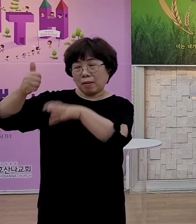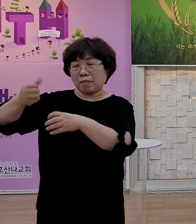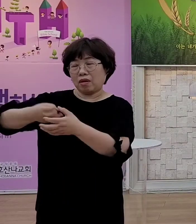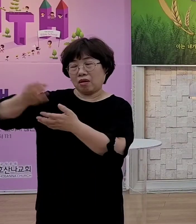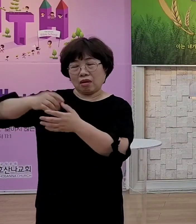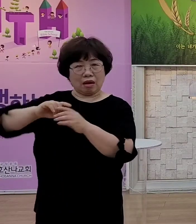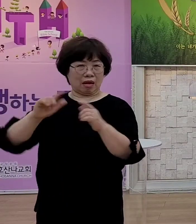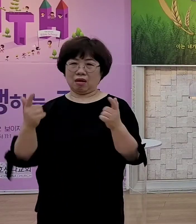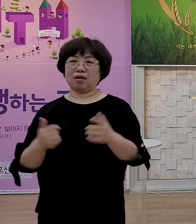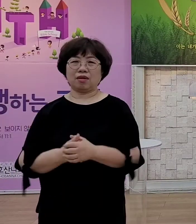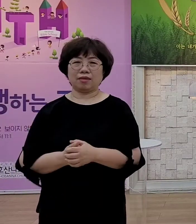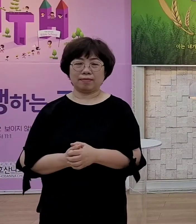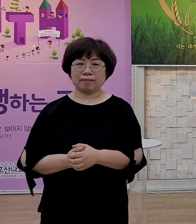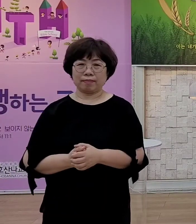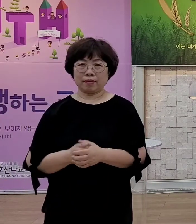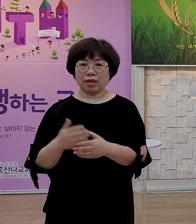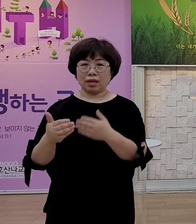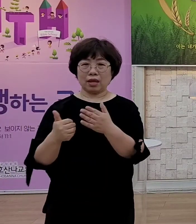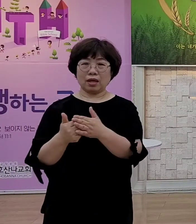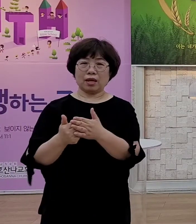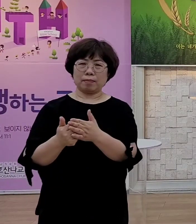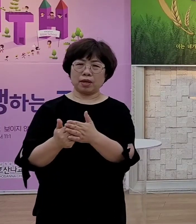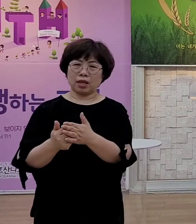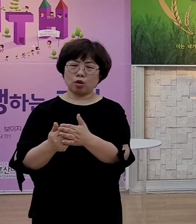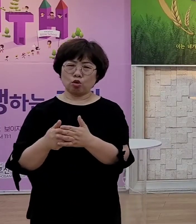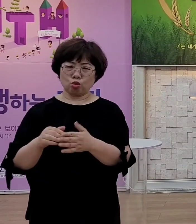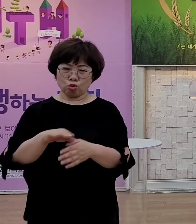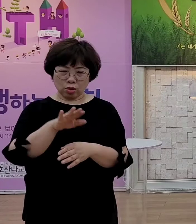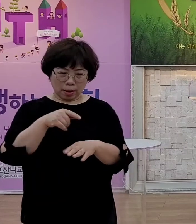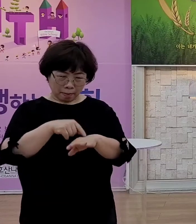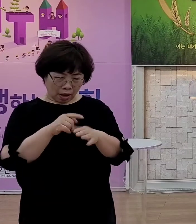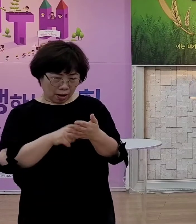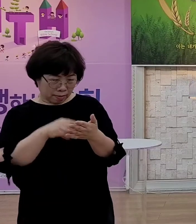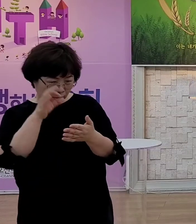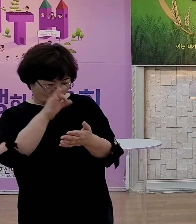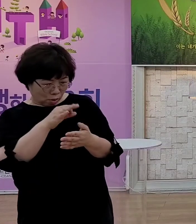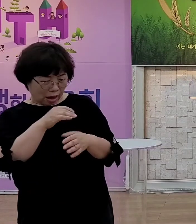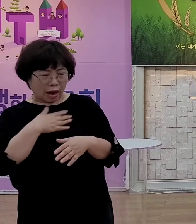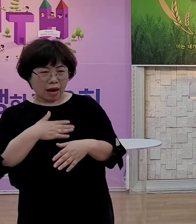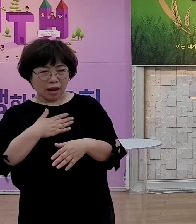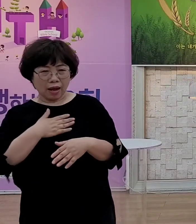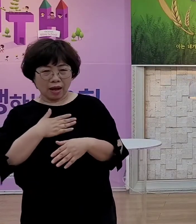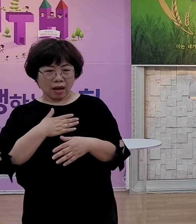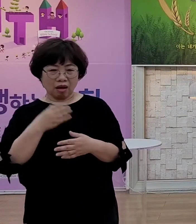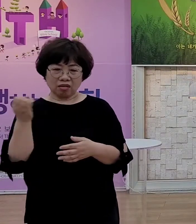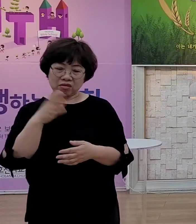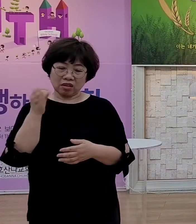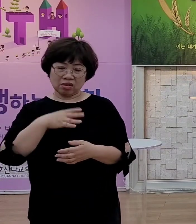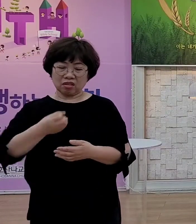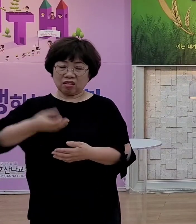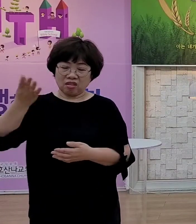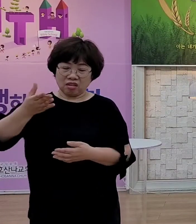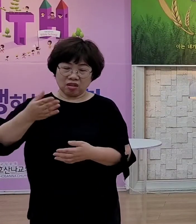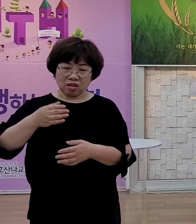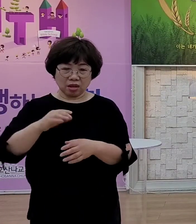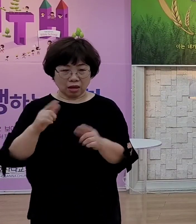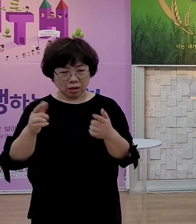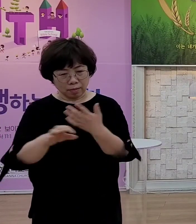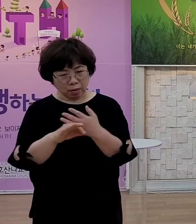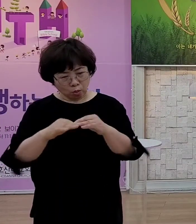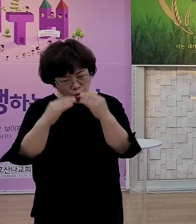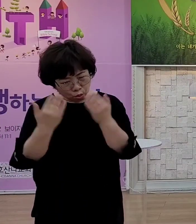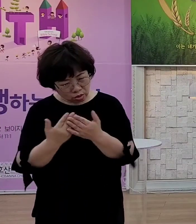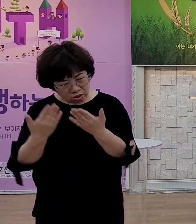이런 마음인지 이미 하나님은 우리의 마음을 받으셨어요. 알고 계세요.